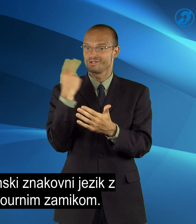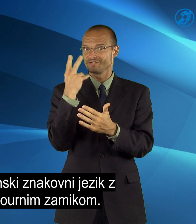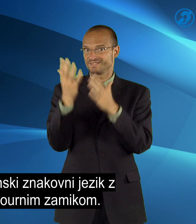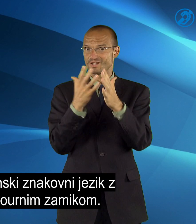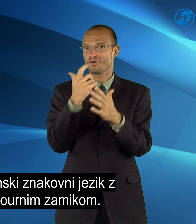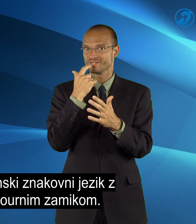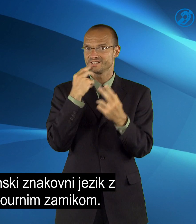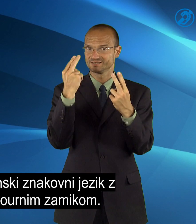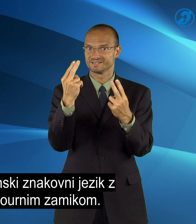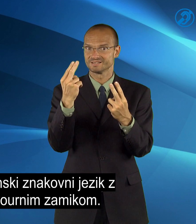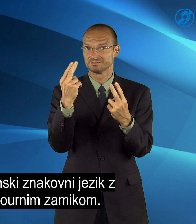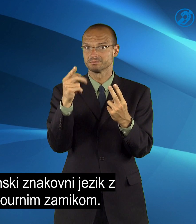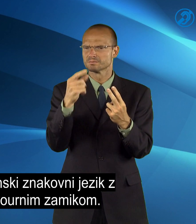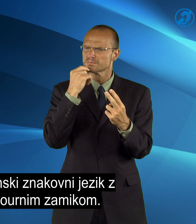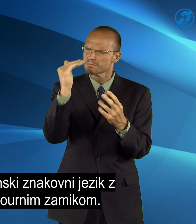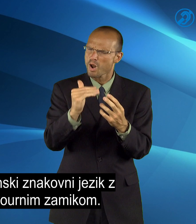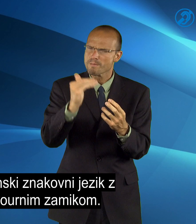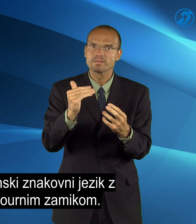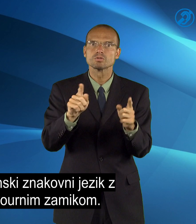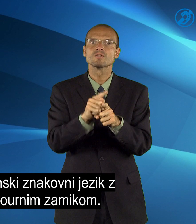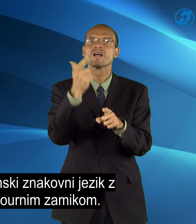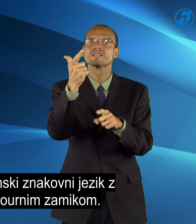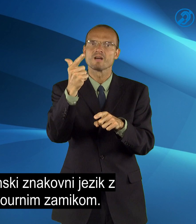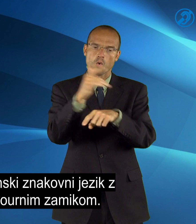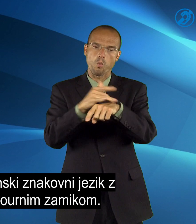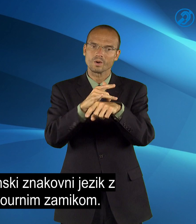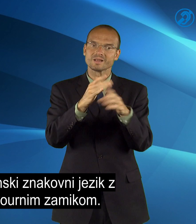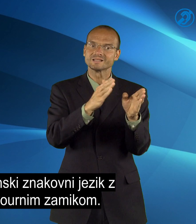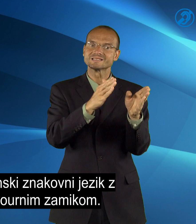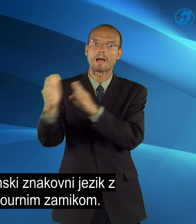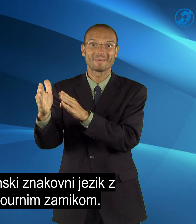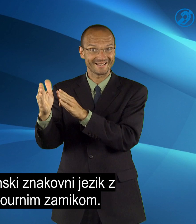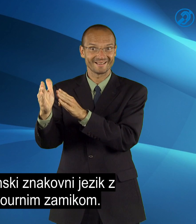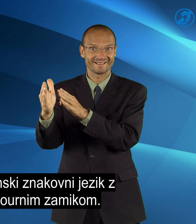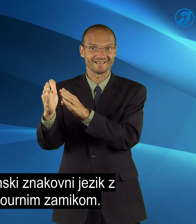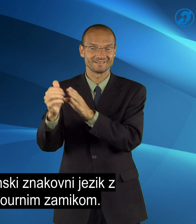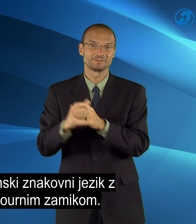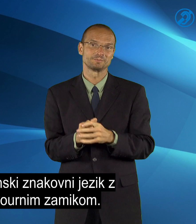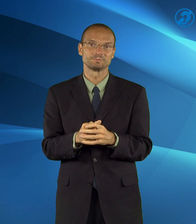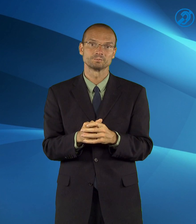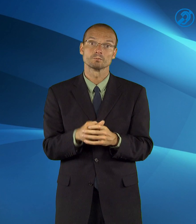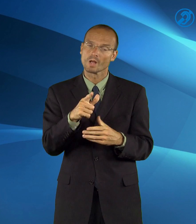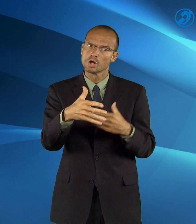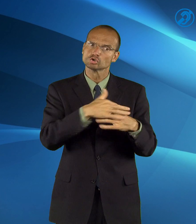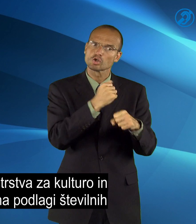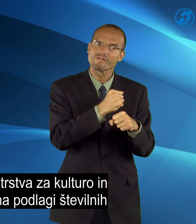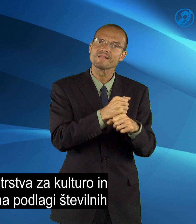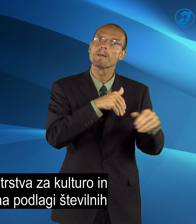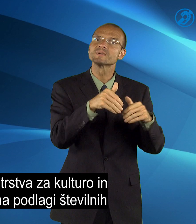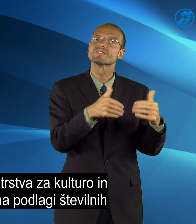jezik z malo manj kot 2-urnim zamikom. Sodelovanje